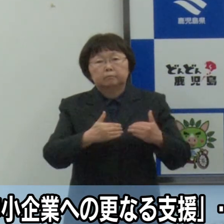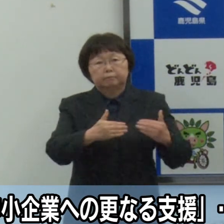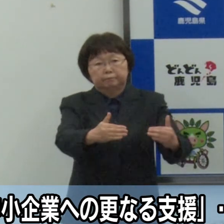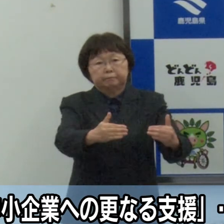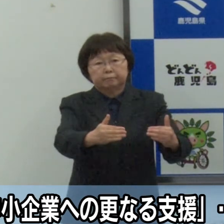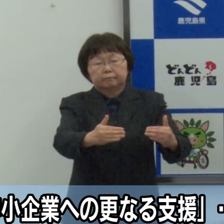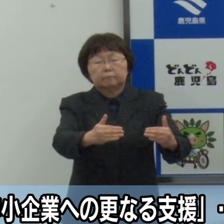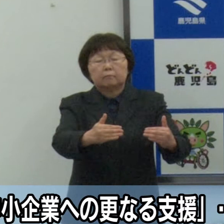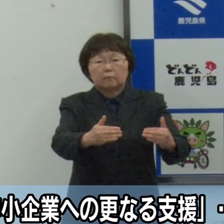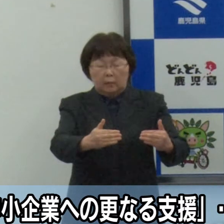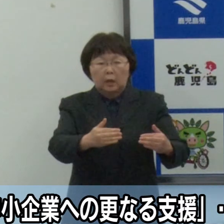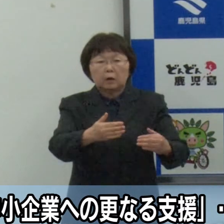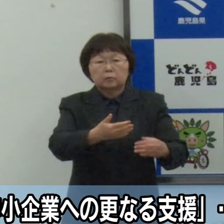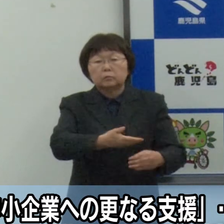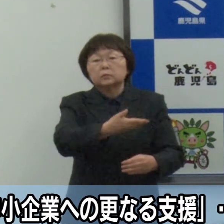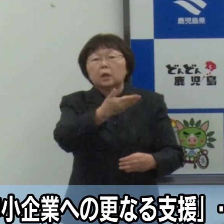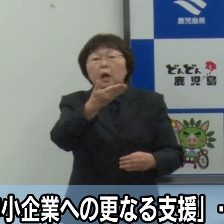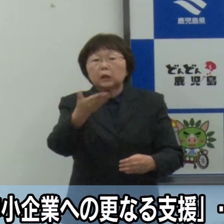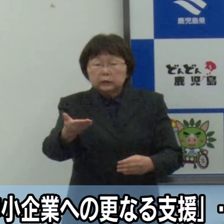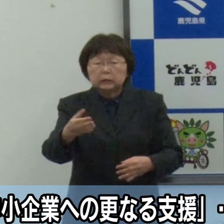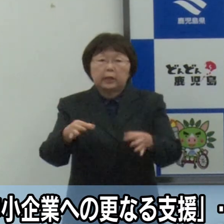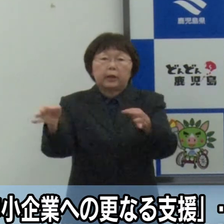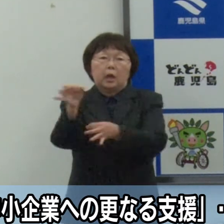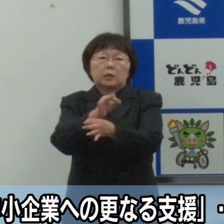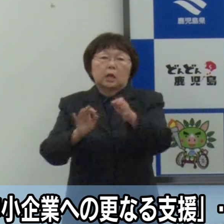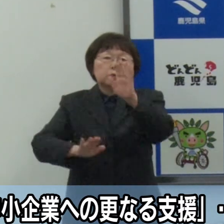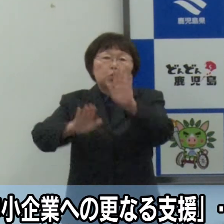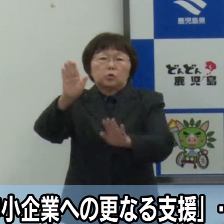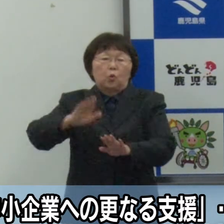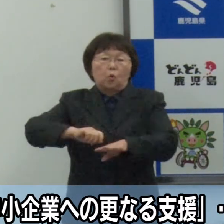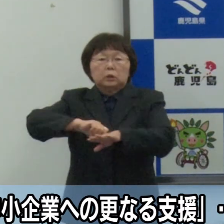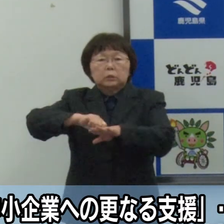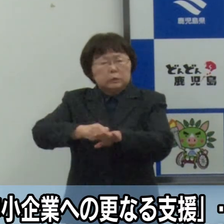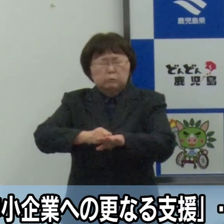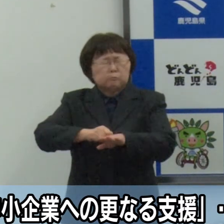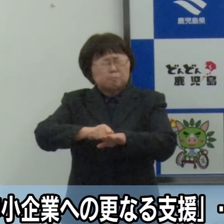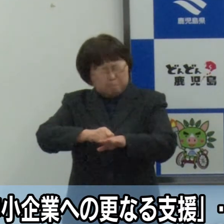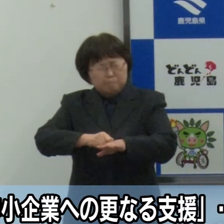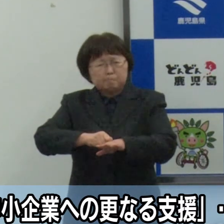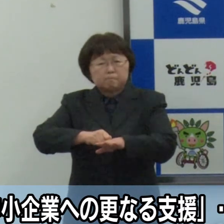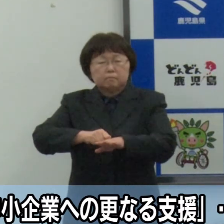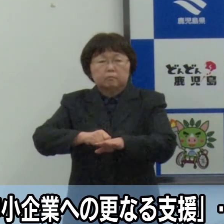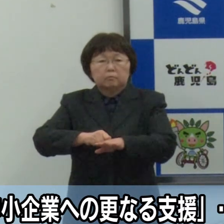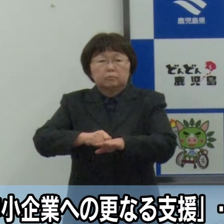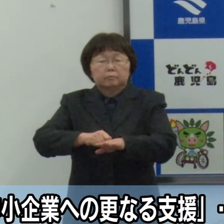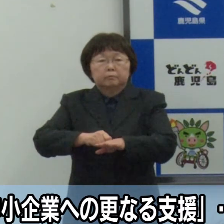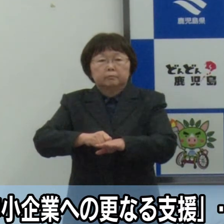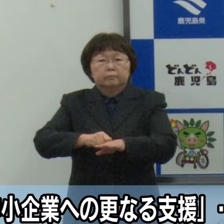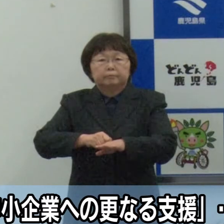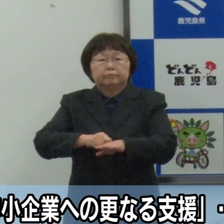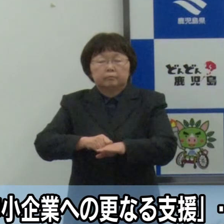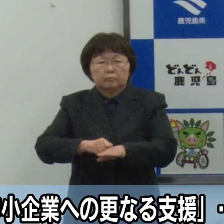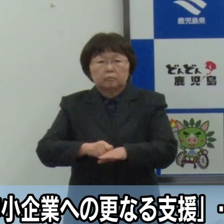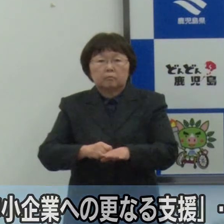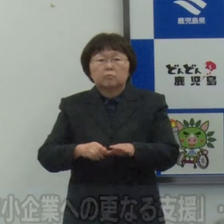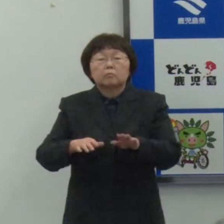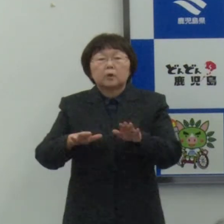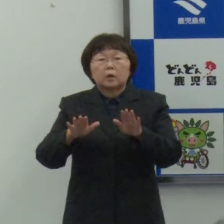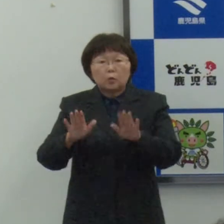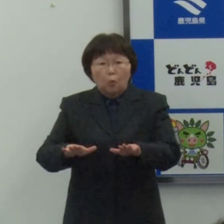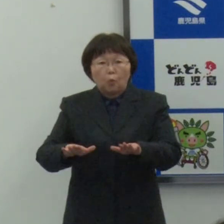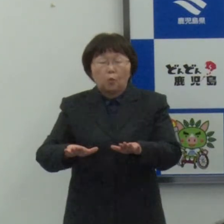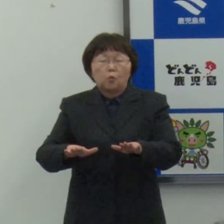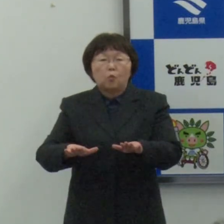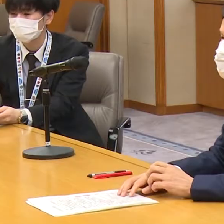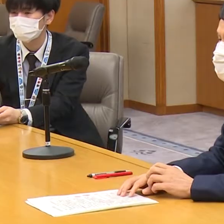世代子どもへの支援、感染症対策の充実、4つの項目が柱となっています。